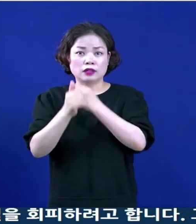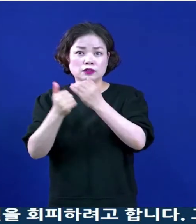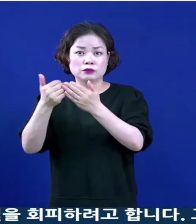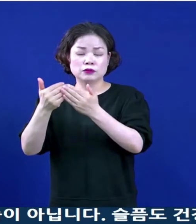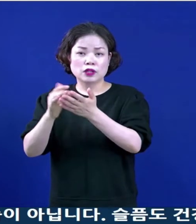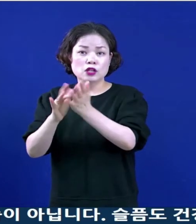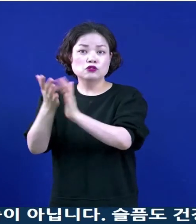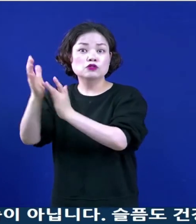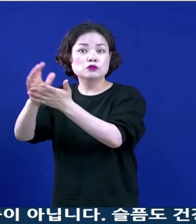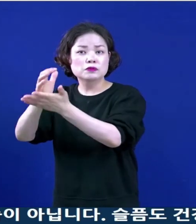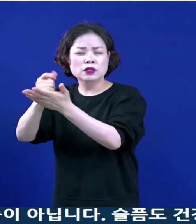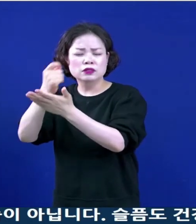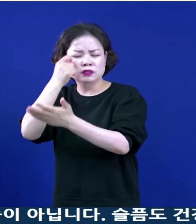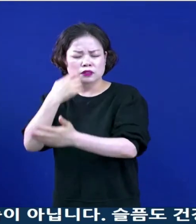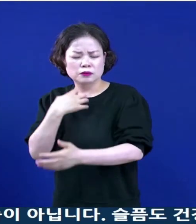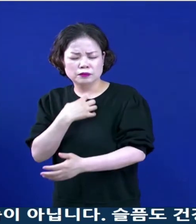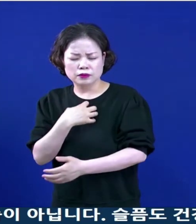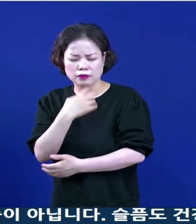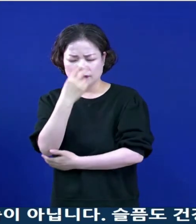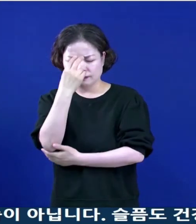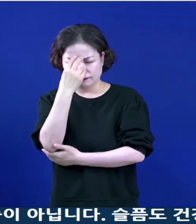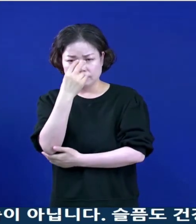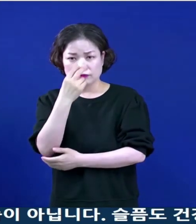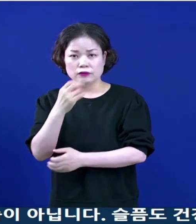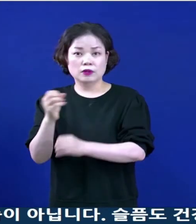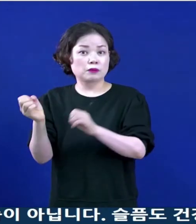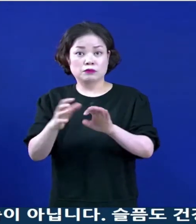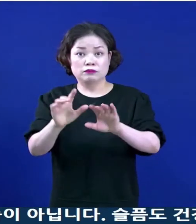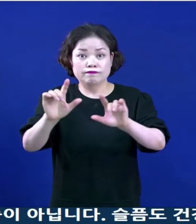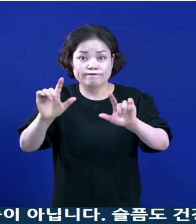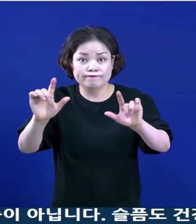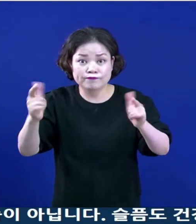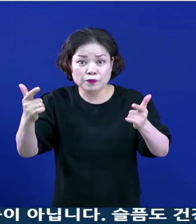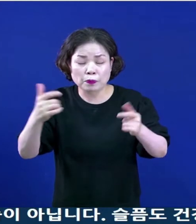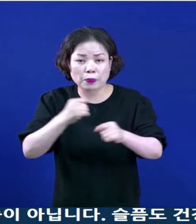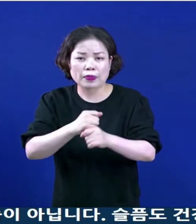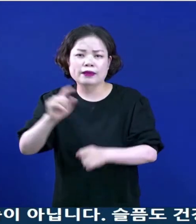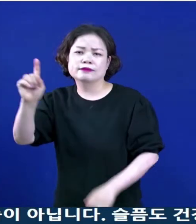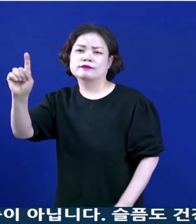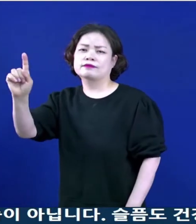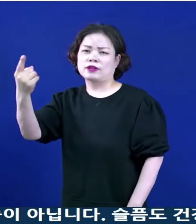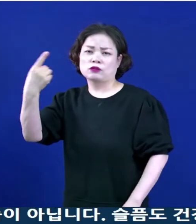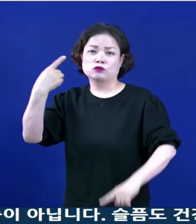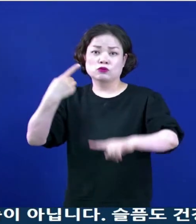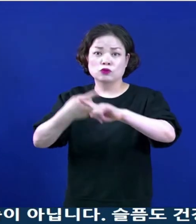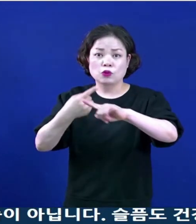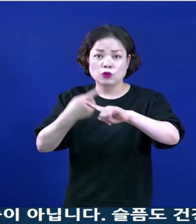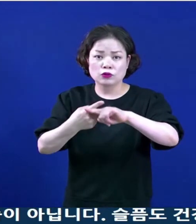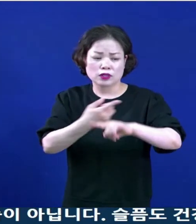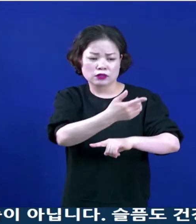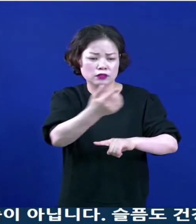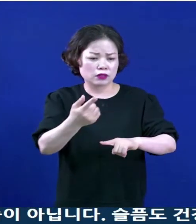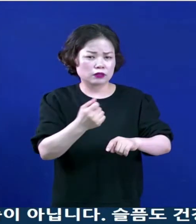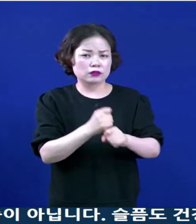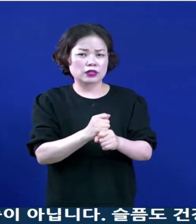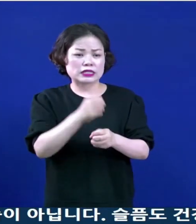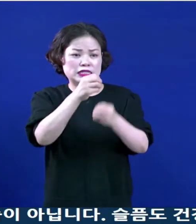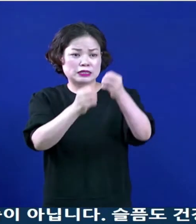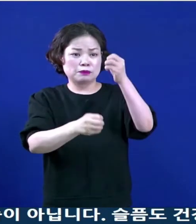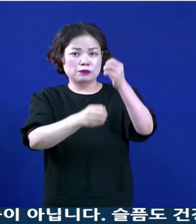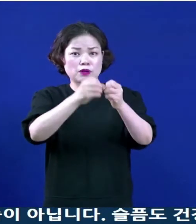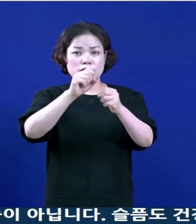하나님이신 우리 예수님도 슬픔과 고뇌를 부정하지는 않으셨습니다. 다윗도 그가 기록한 상당수의